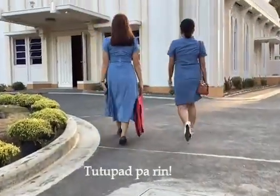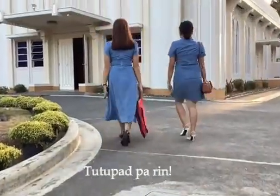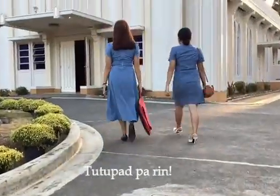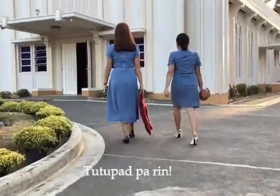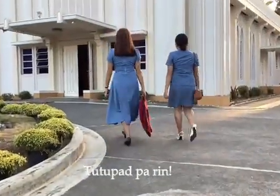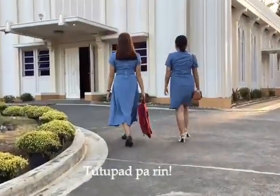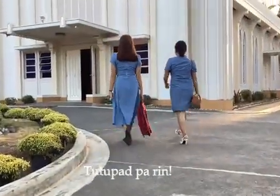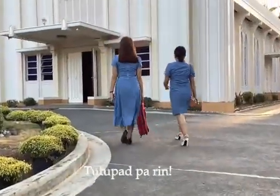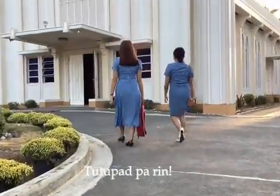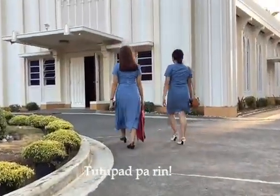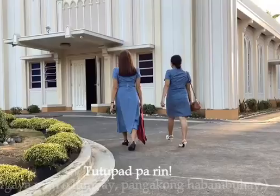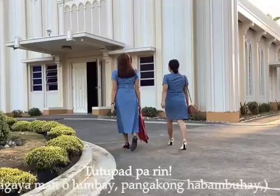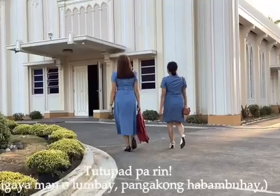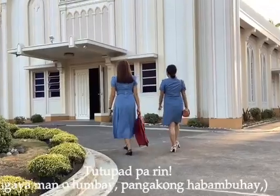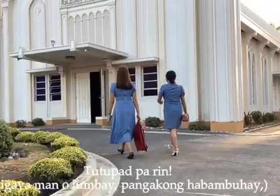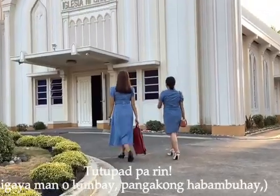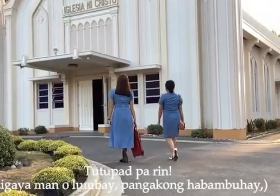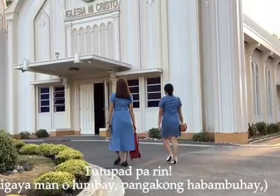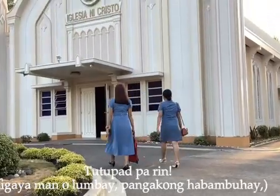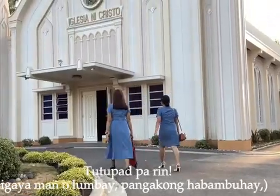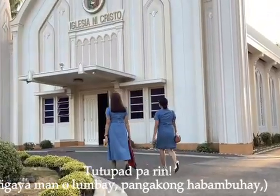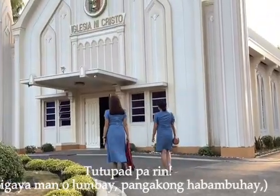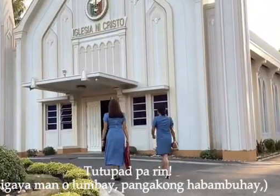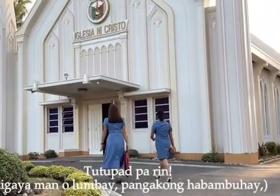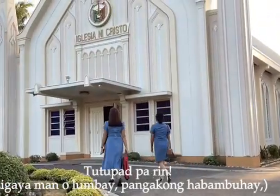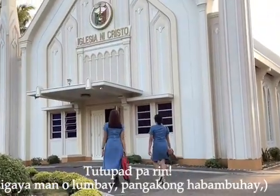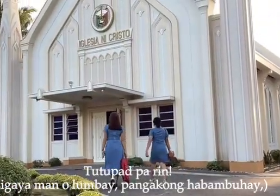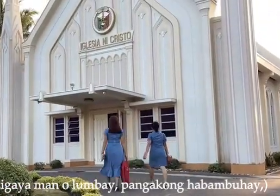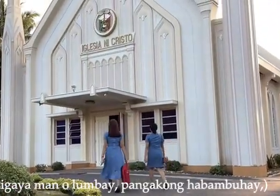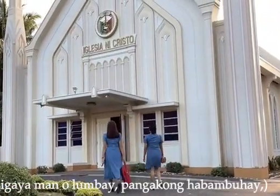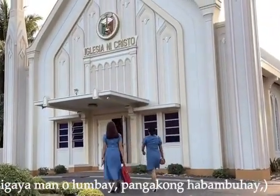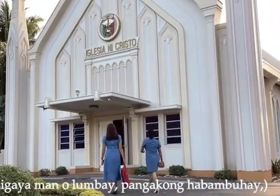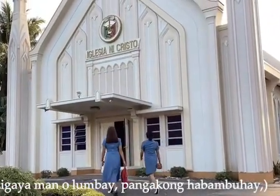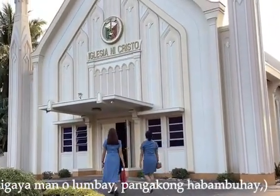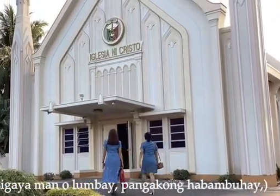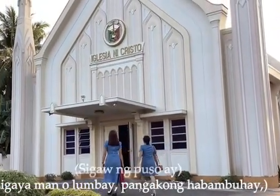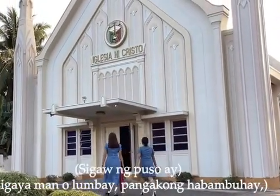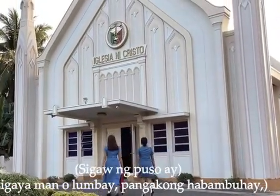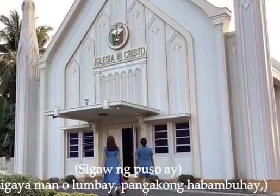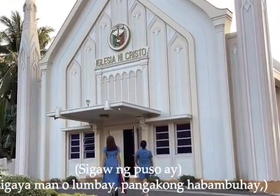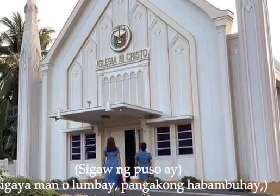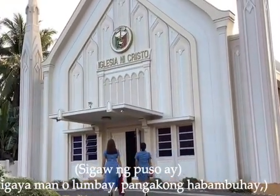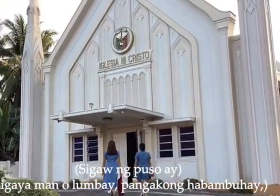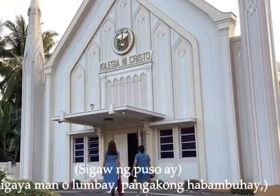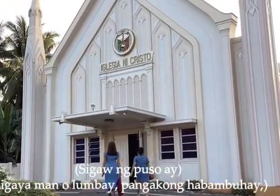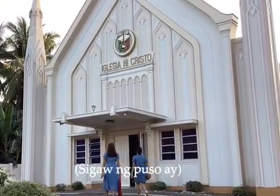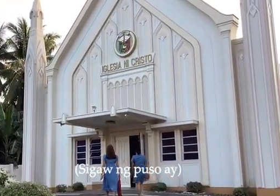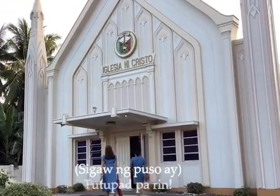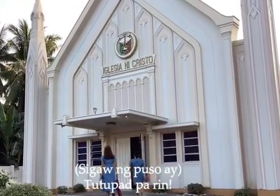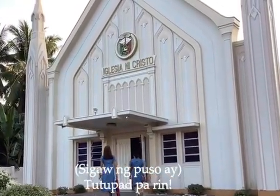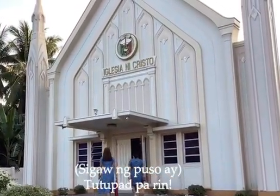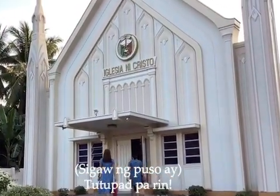pa rin. Di kaya man o lumbay, pangakong habang buhay, sigaw ng pusuan, tutupad